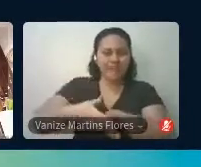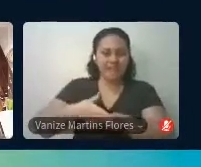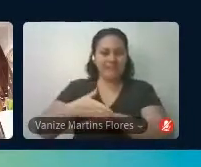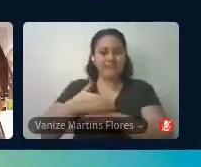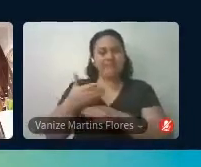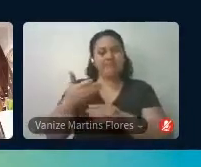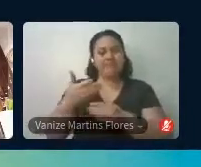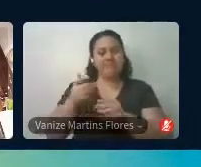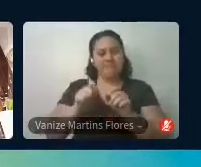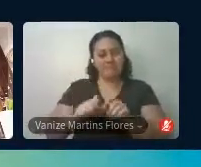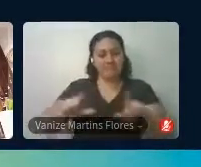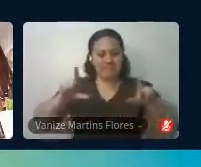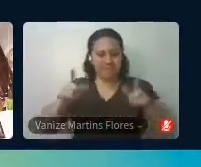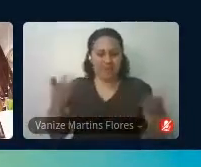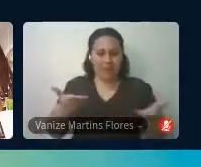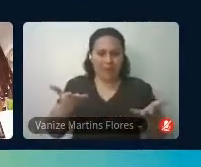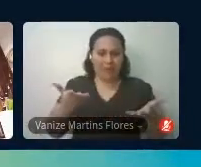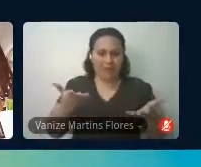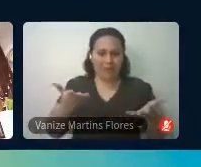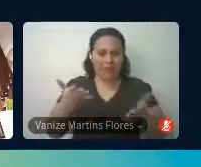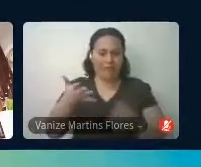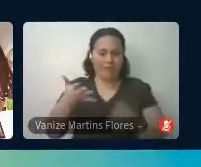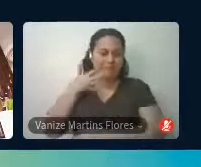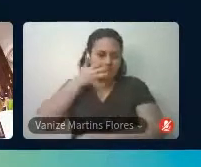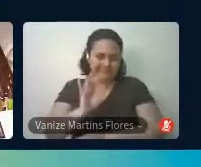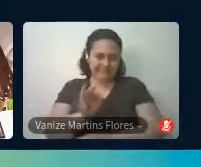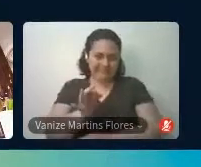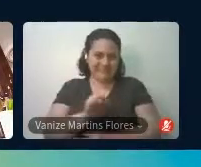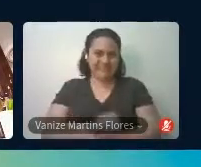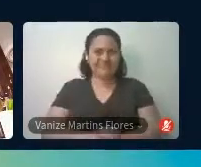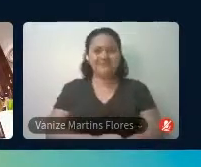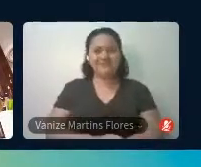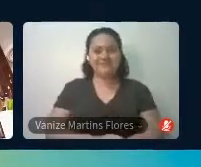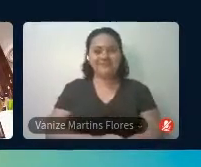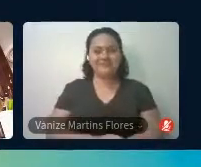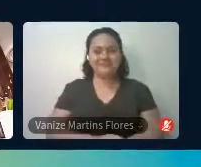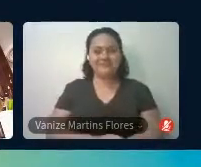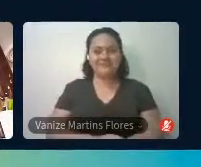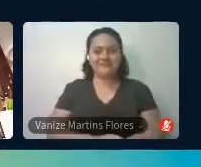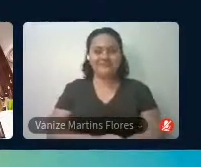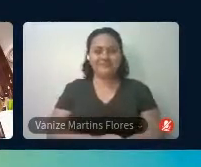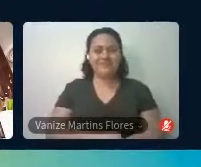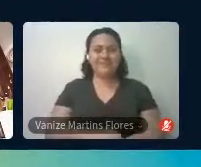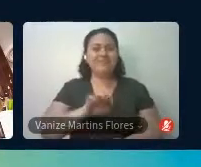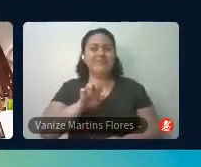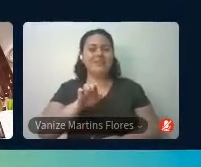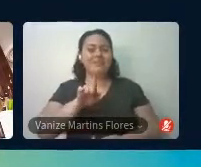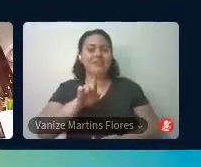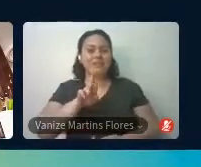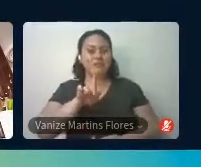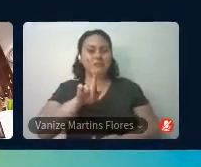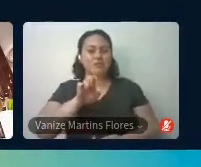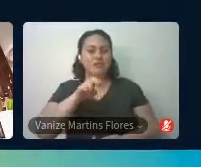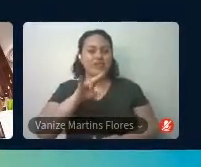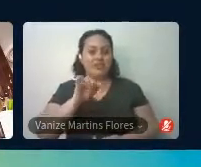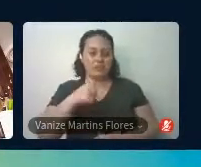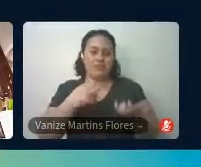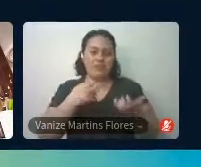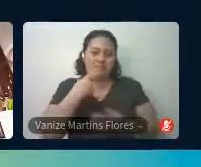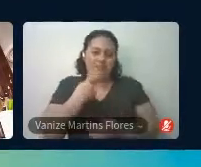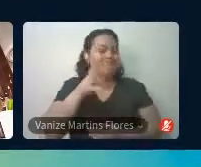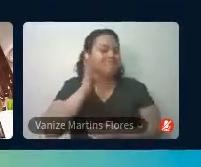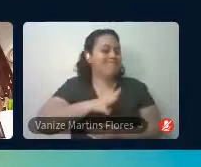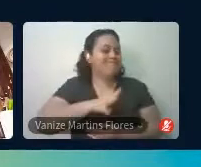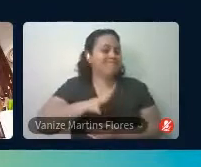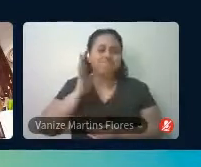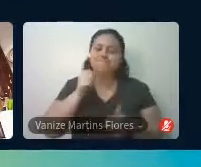nessa atividade. Eu queria dizer que é muito legal a ideia dessa série, né, do